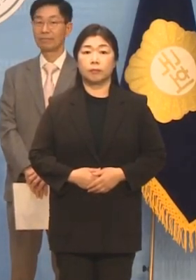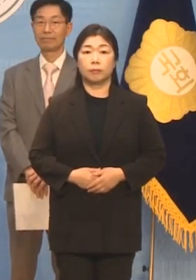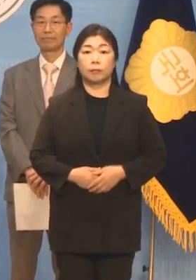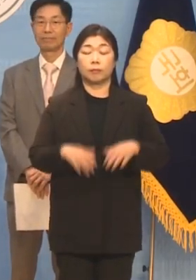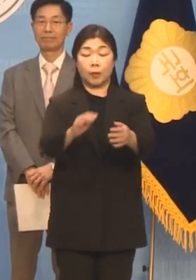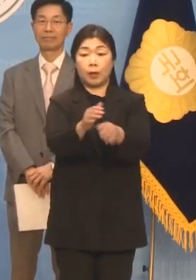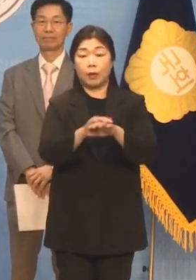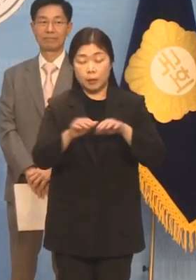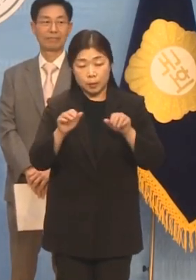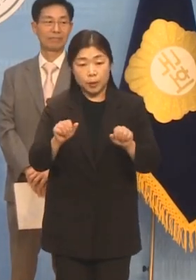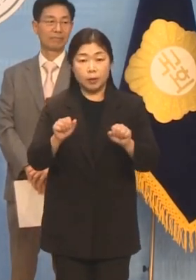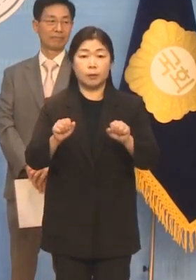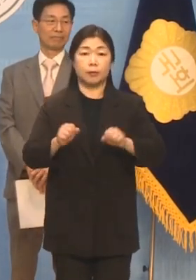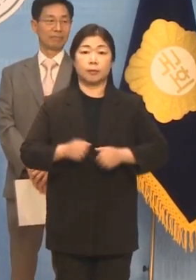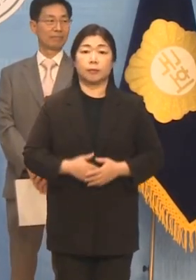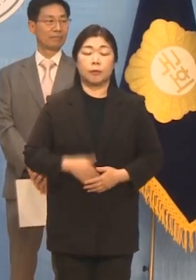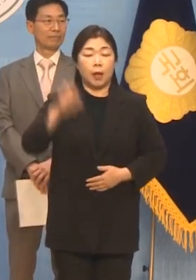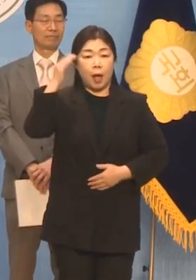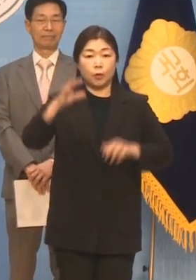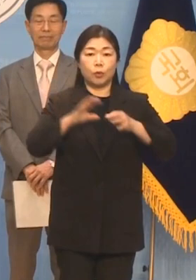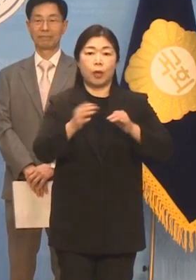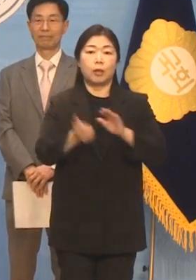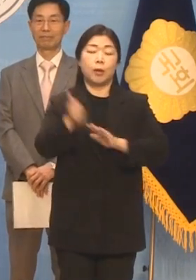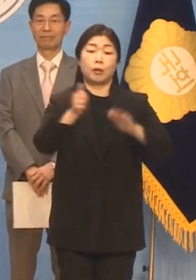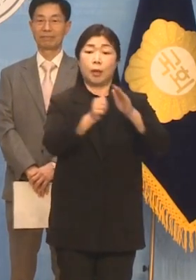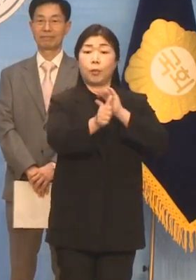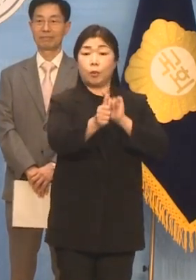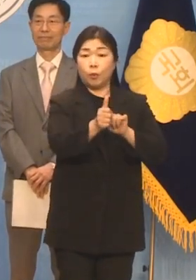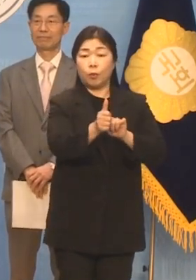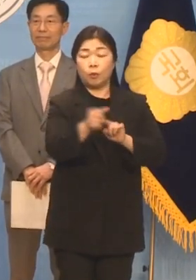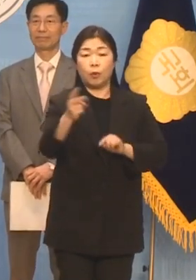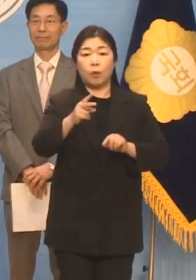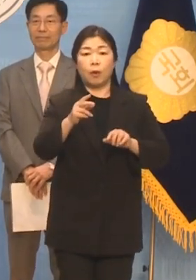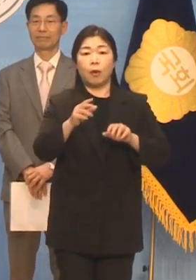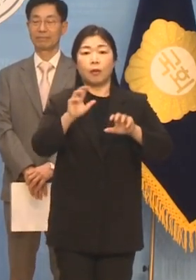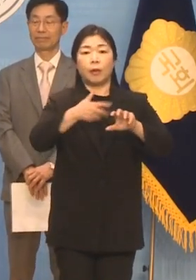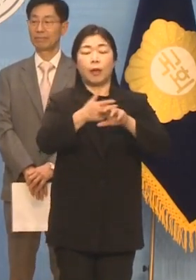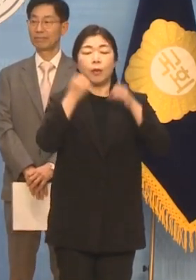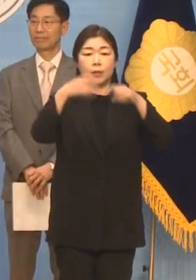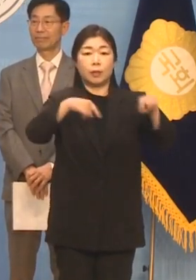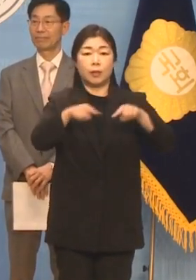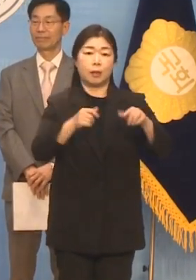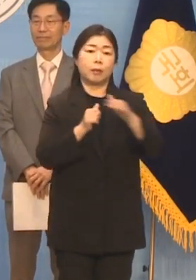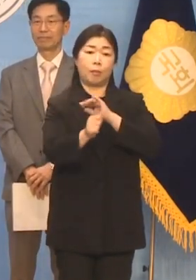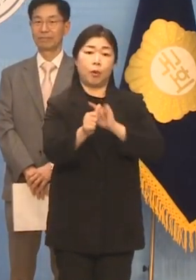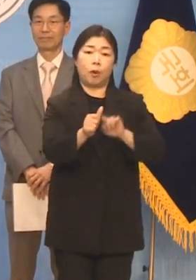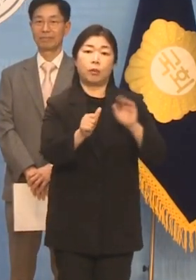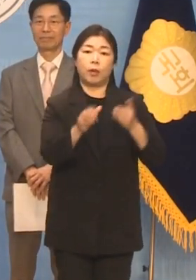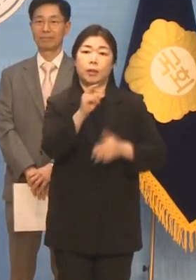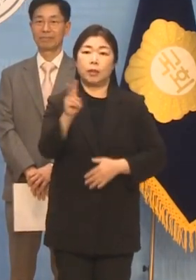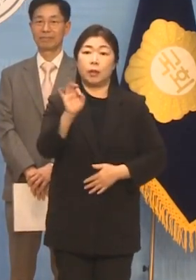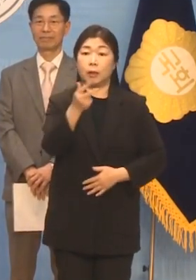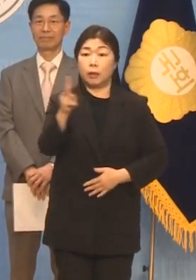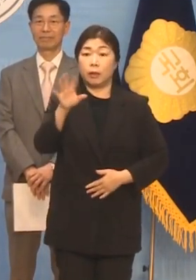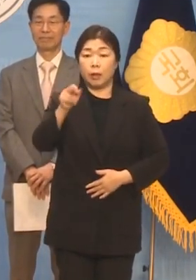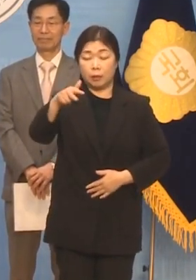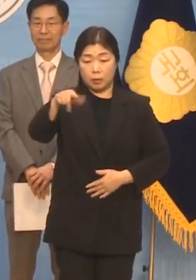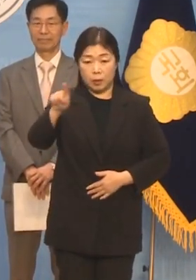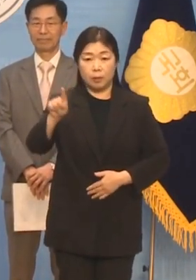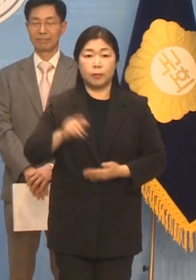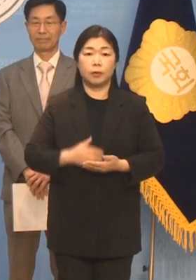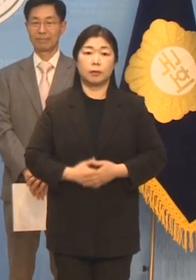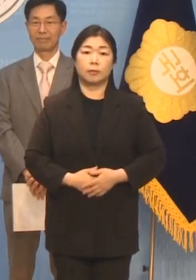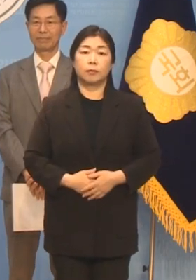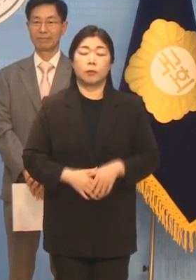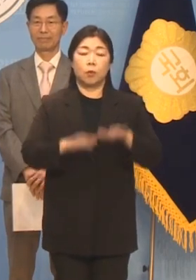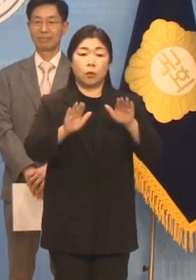예, 안녕하십니까? 한국의 희망 대표이자 개혁신당 원내대표가 될 양향자입니다.